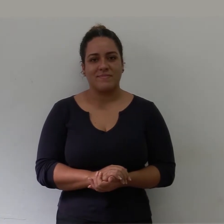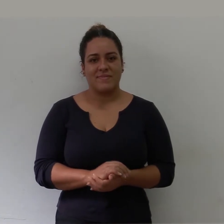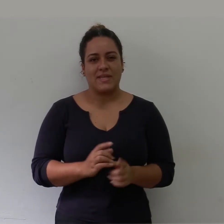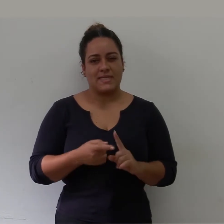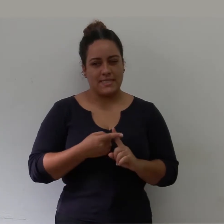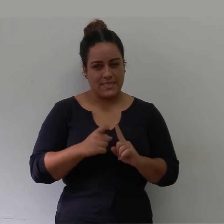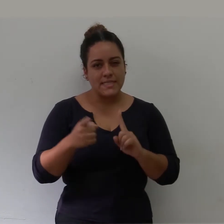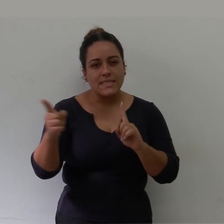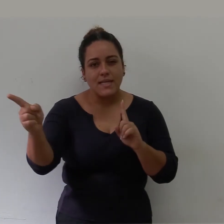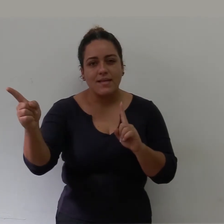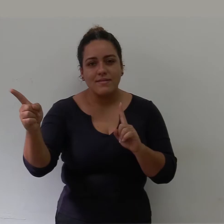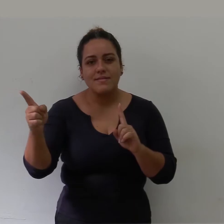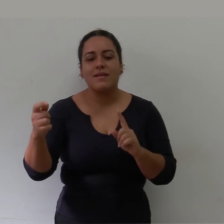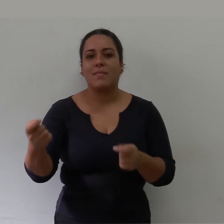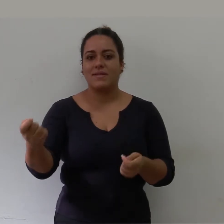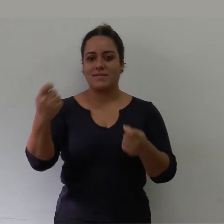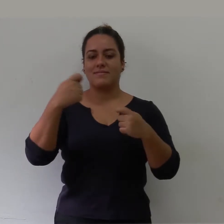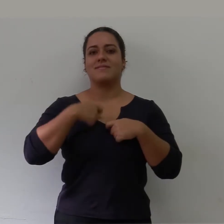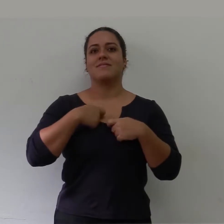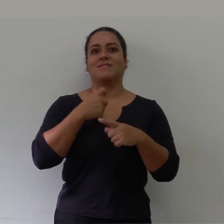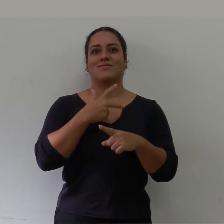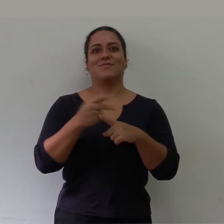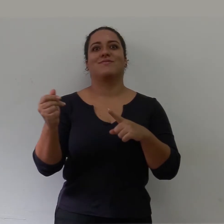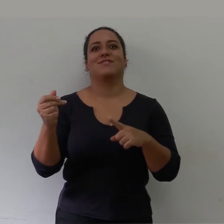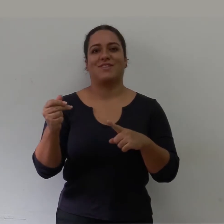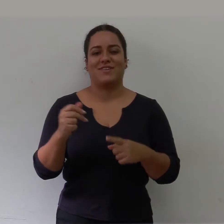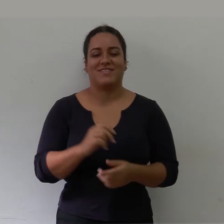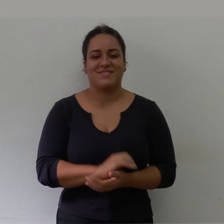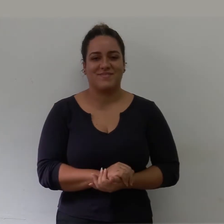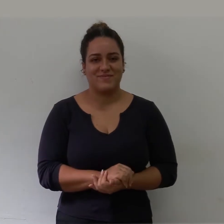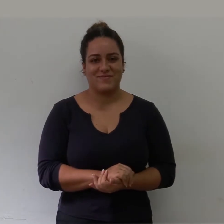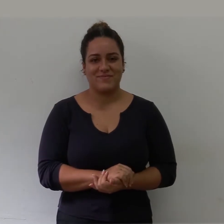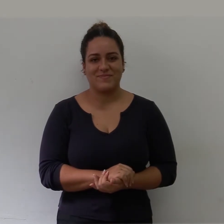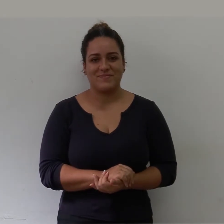Pequenas distâncias que são grandes conquistas.